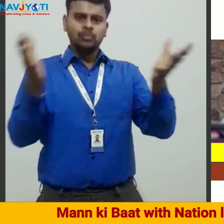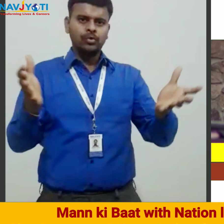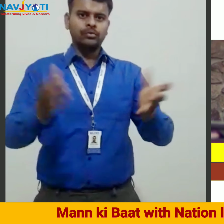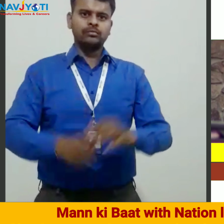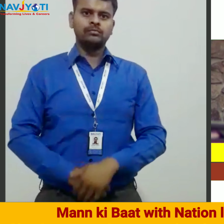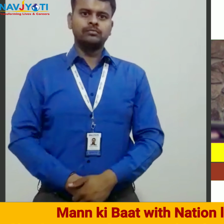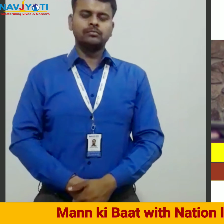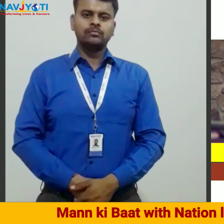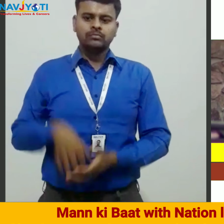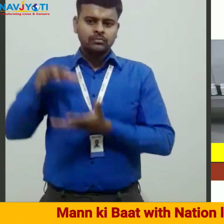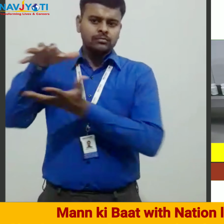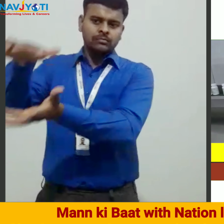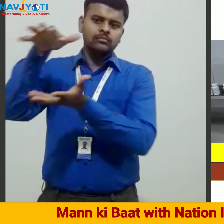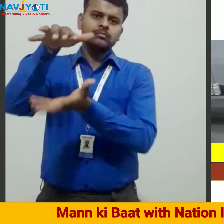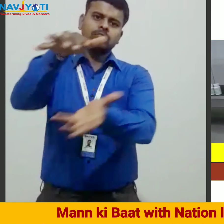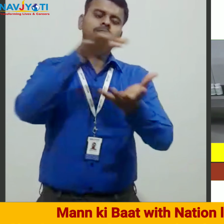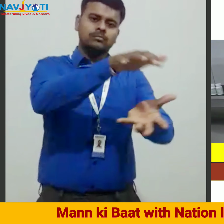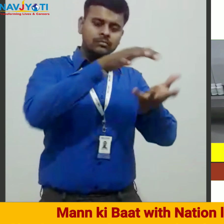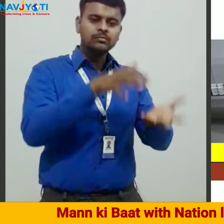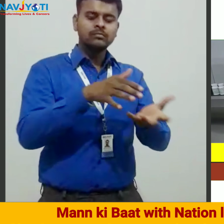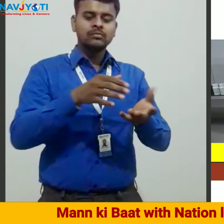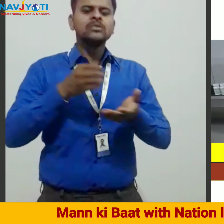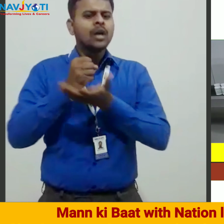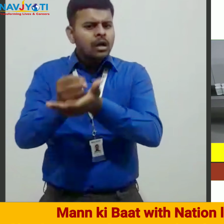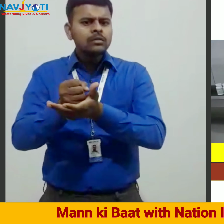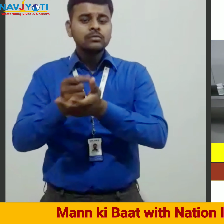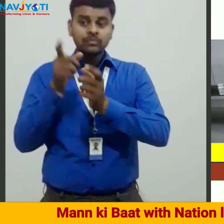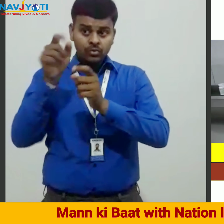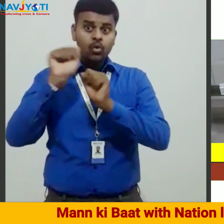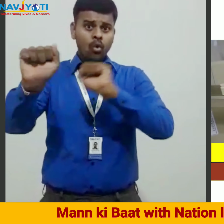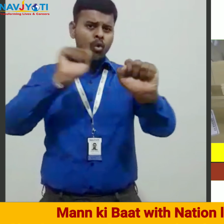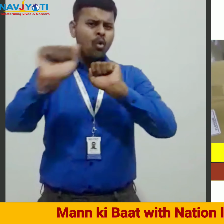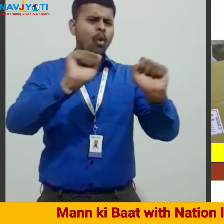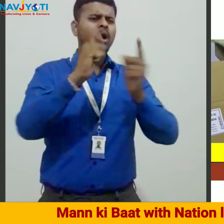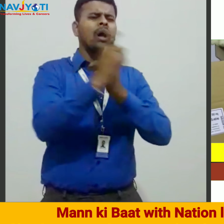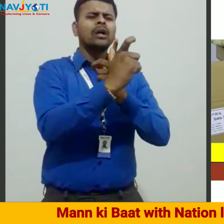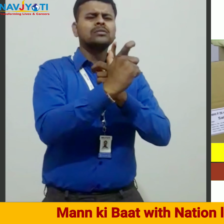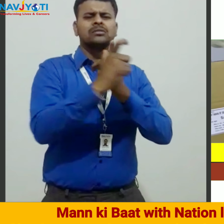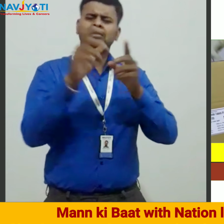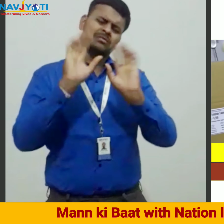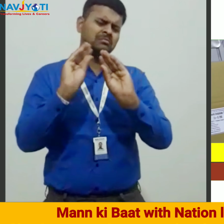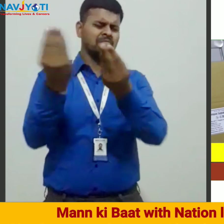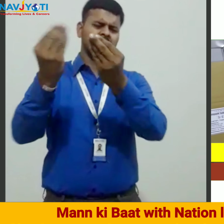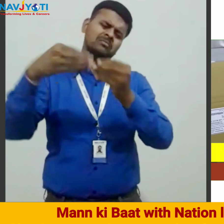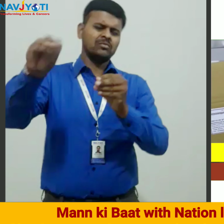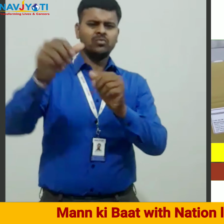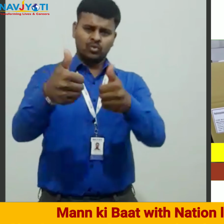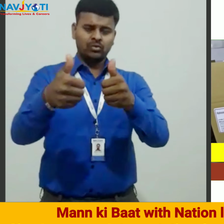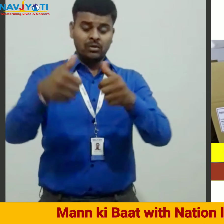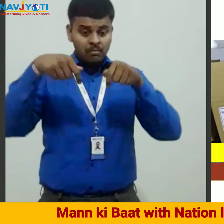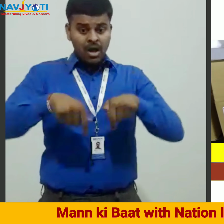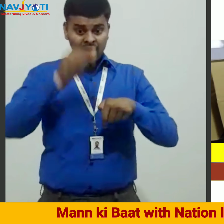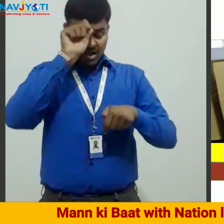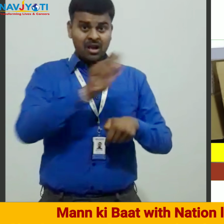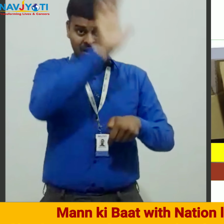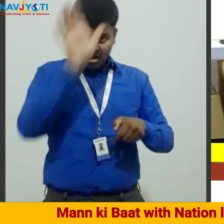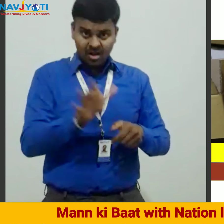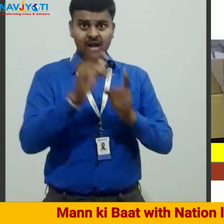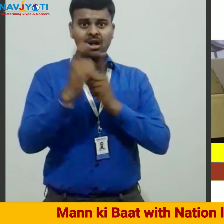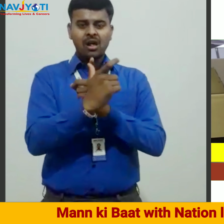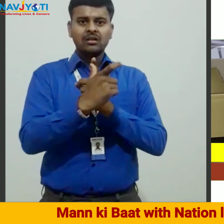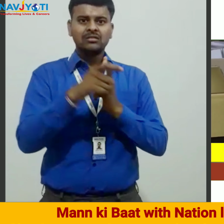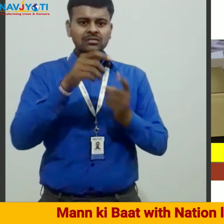दिया। हमने विश्व के हर जरूरतमंद तक दवाइयों को पहुंचाने का बीड़ा उठाया और मानवता के इस काम